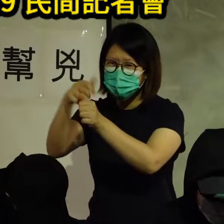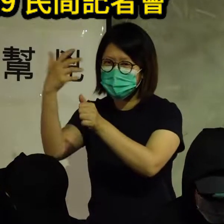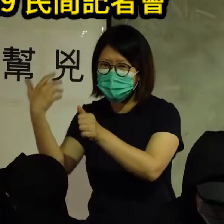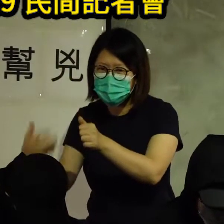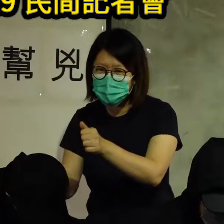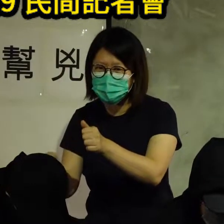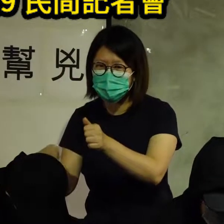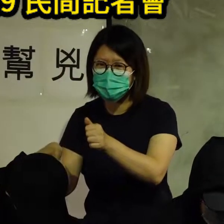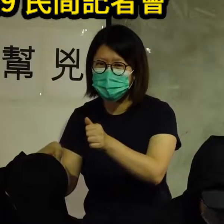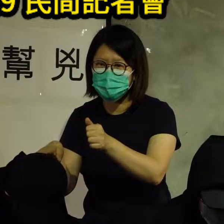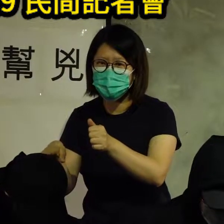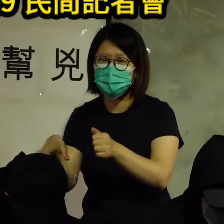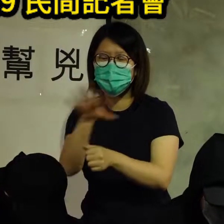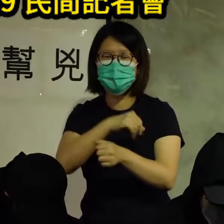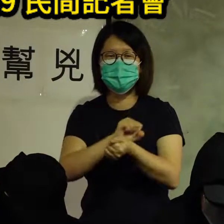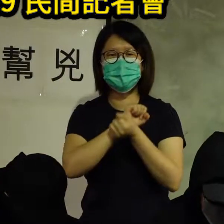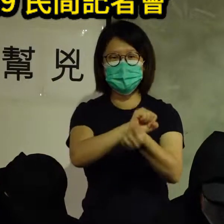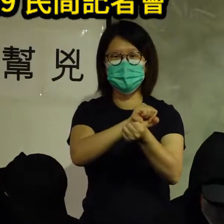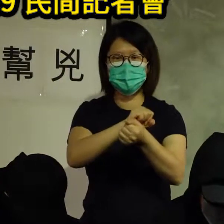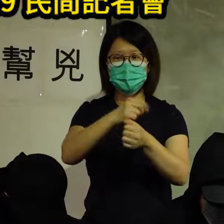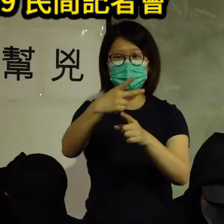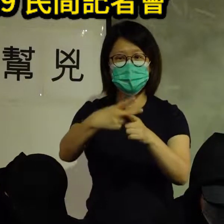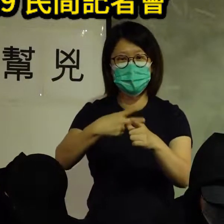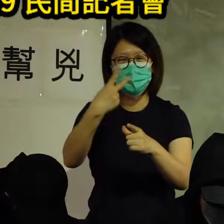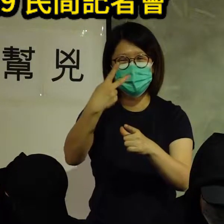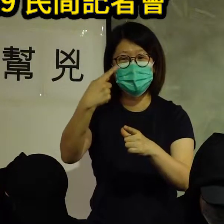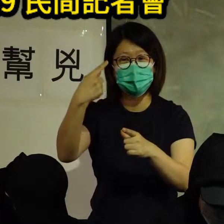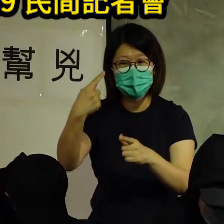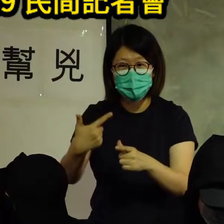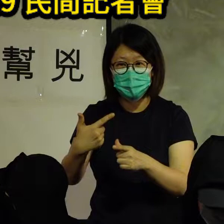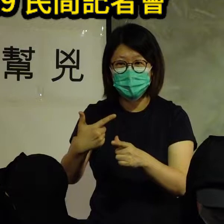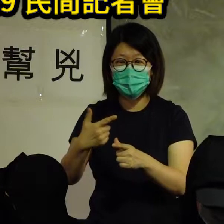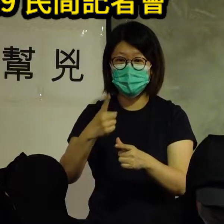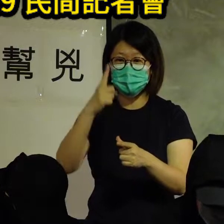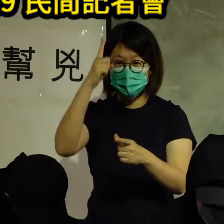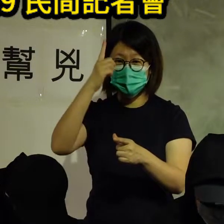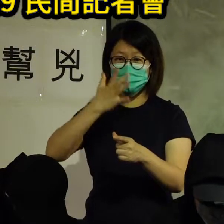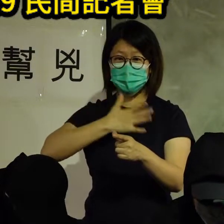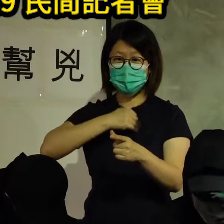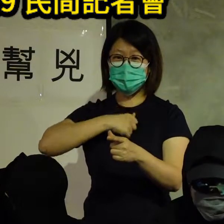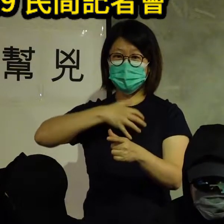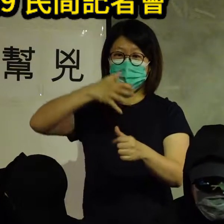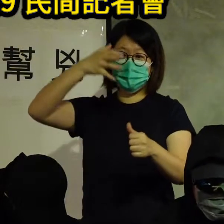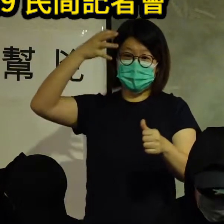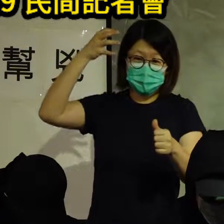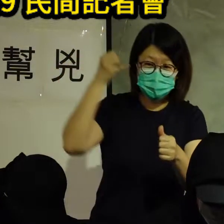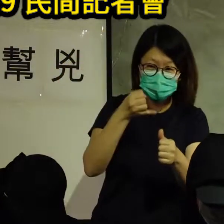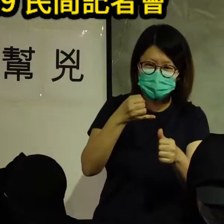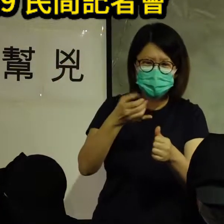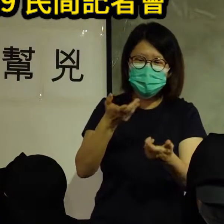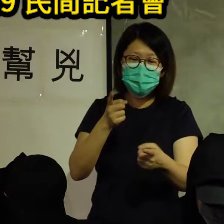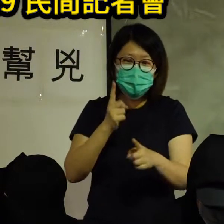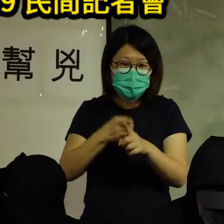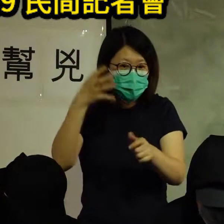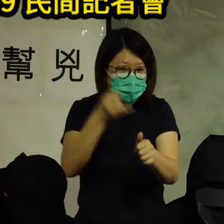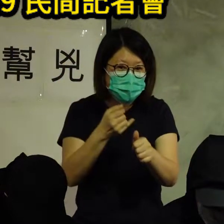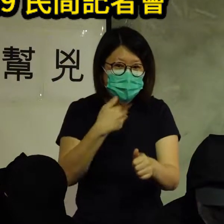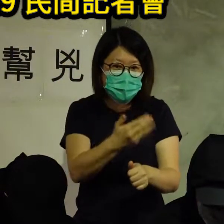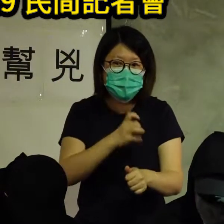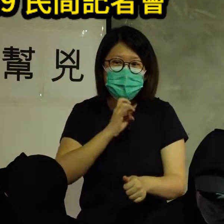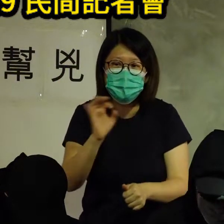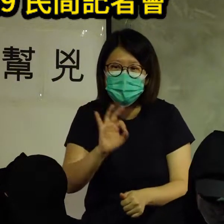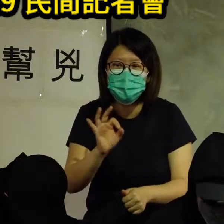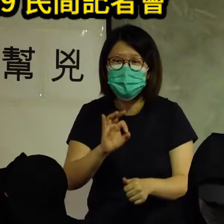公安條例已於1967年為使插動六七暴動的共產暴徒更易入罪